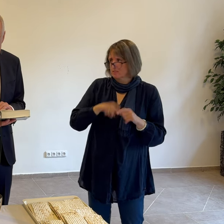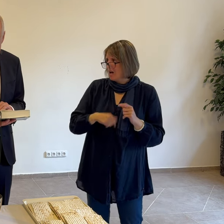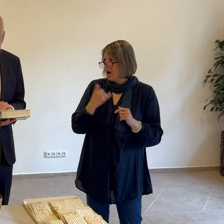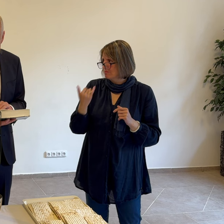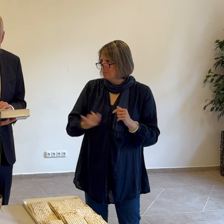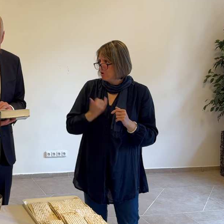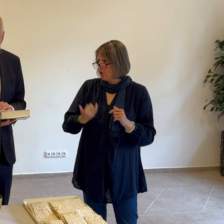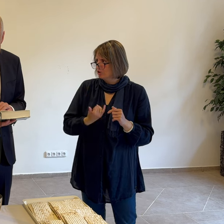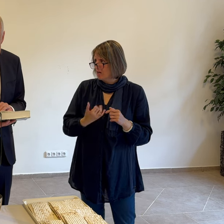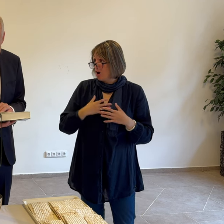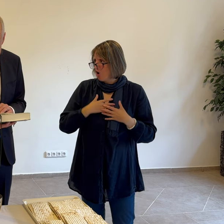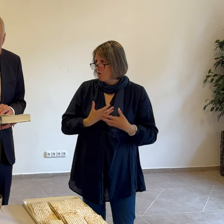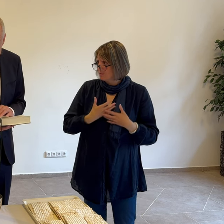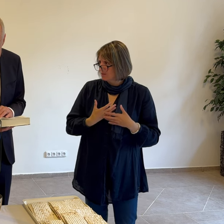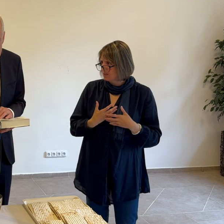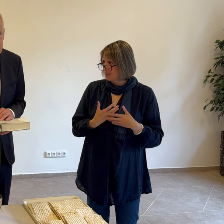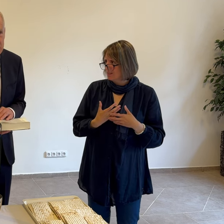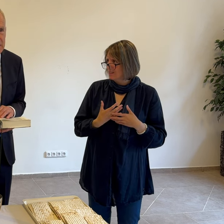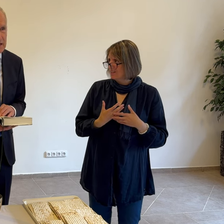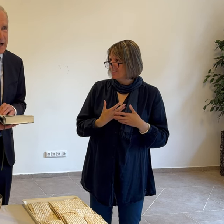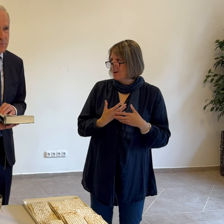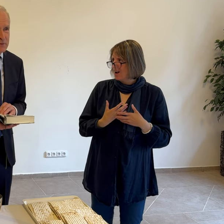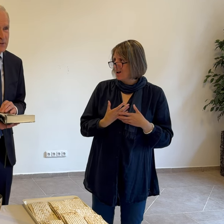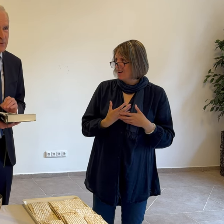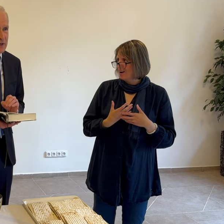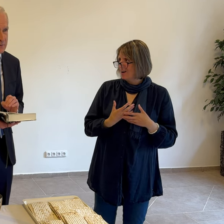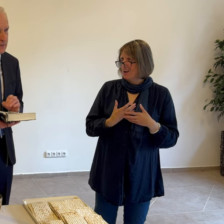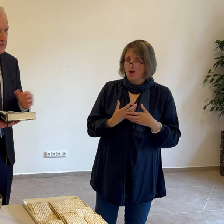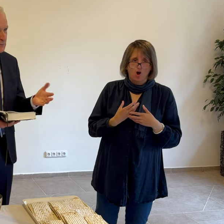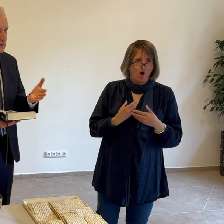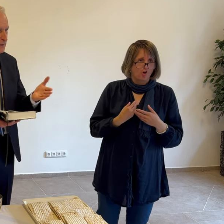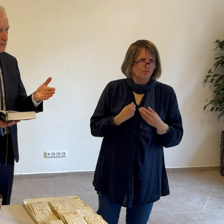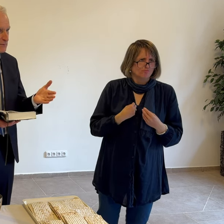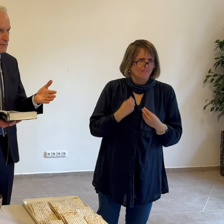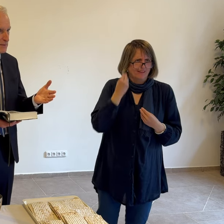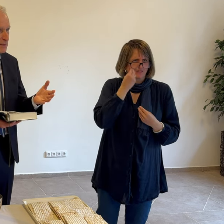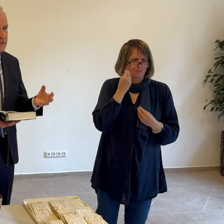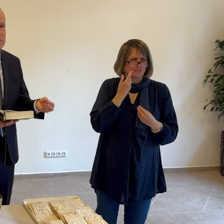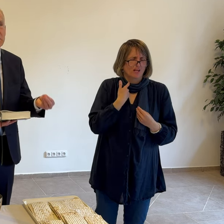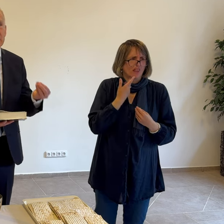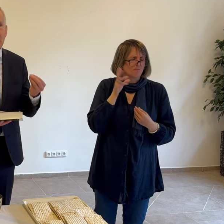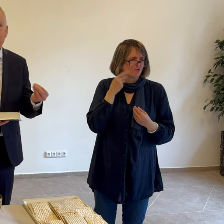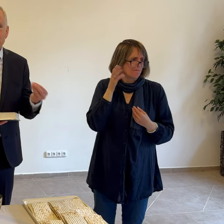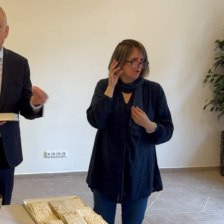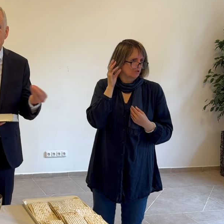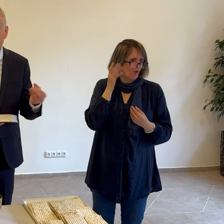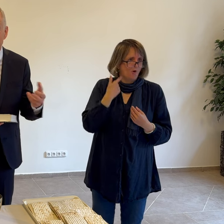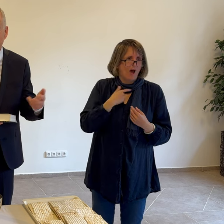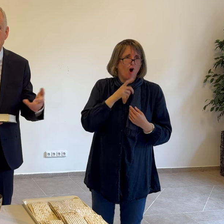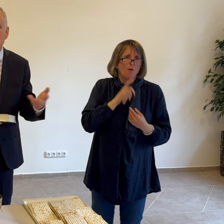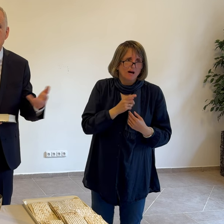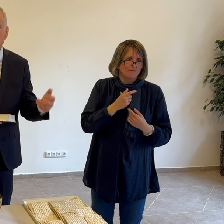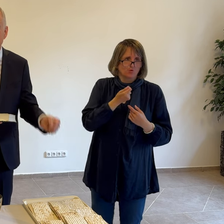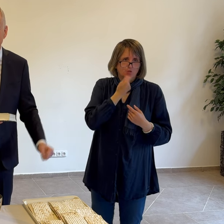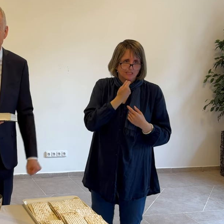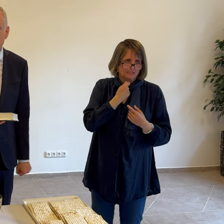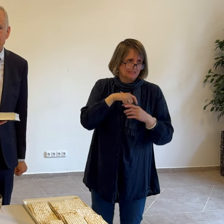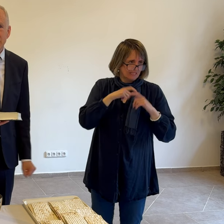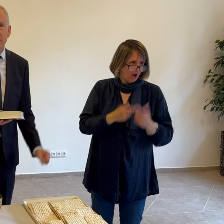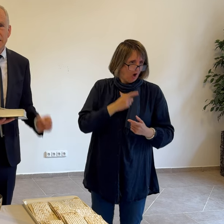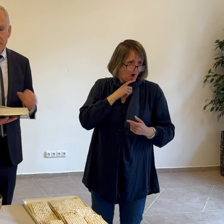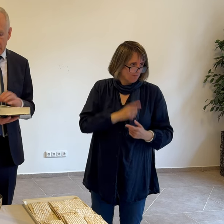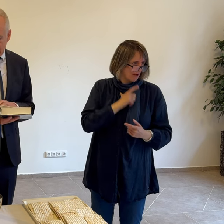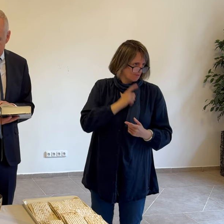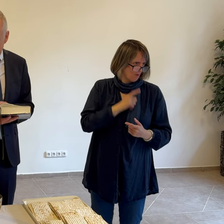říkali Co to je za nesmysly To se nedá poslouchat to je jeden z překladů toto To se nedá poslouchat Copak máme vdli do